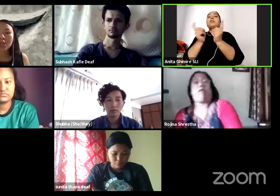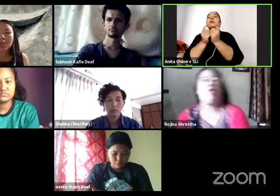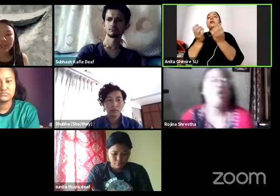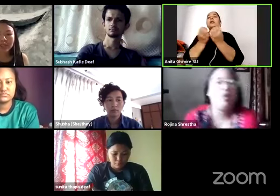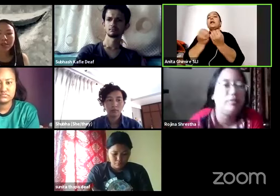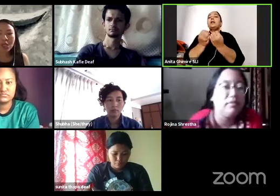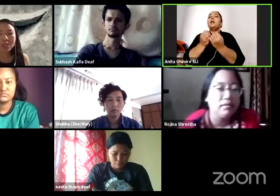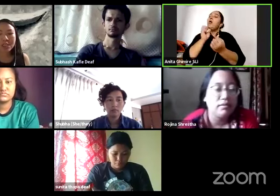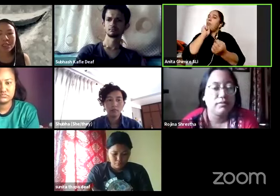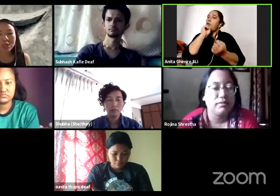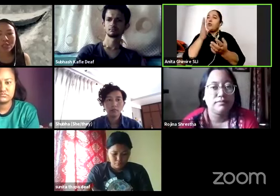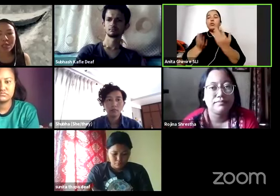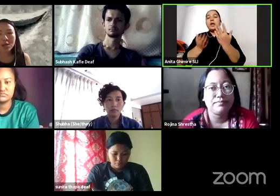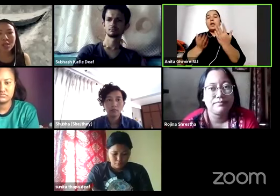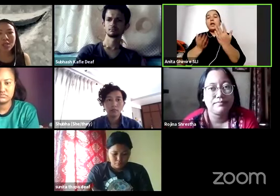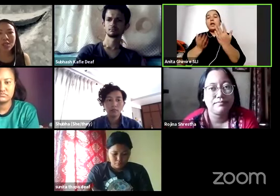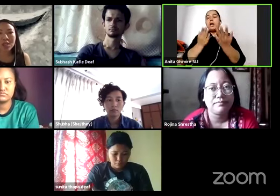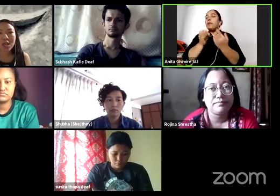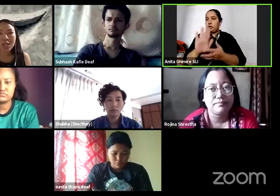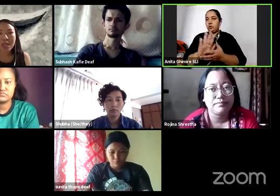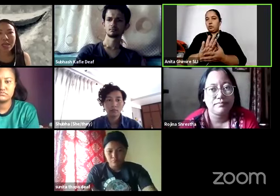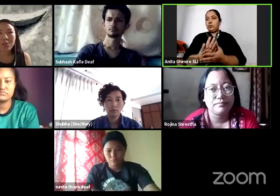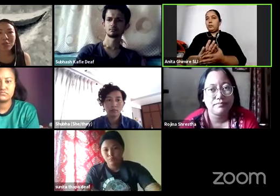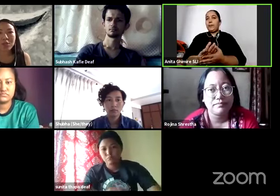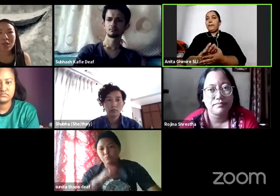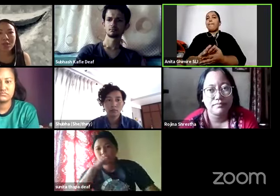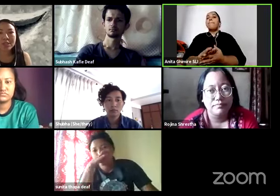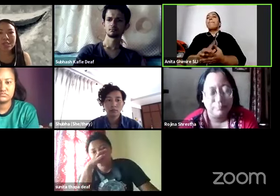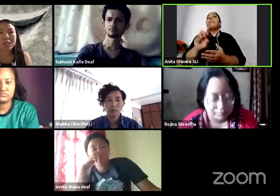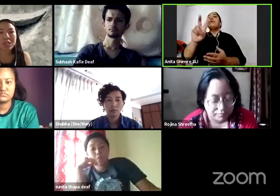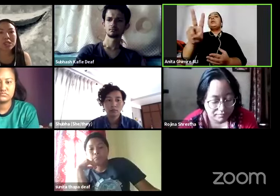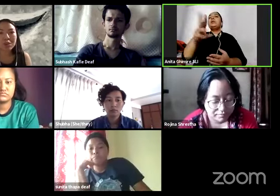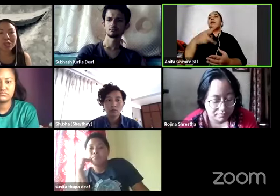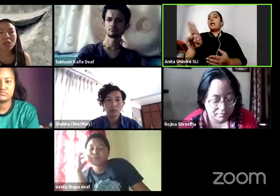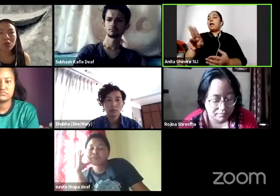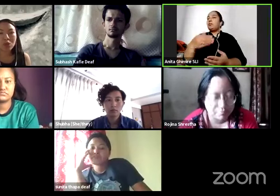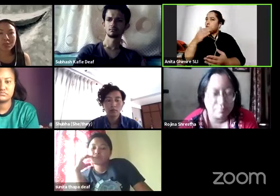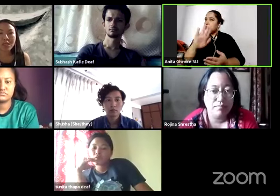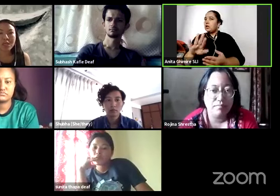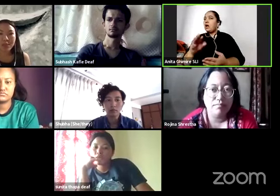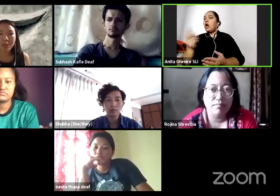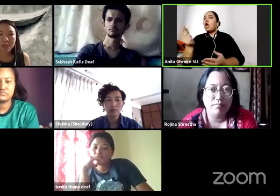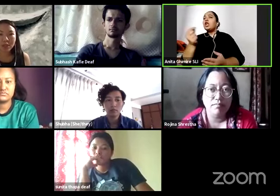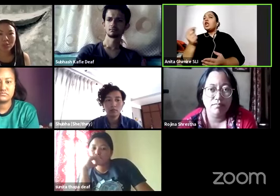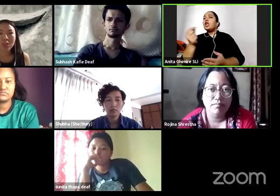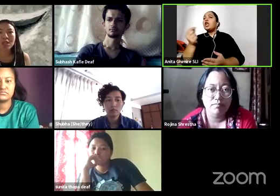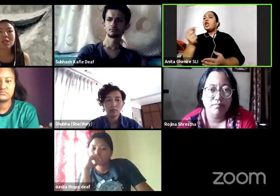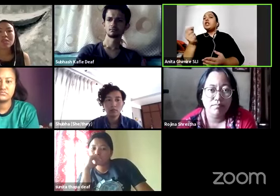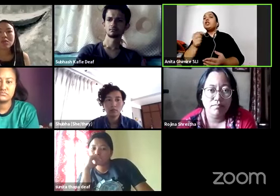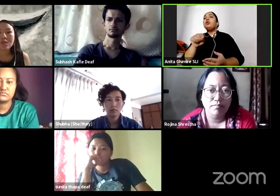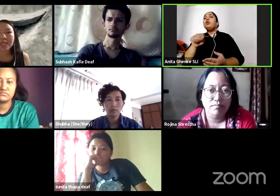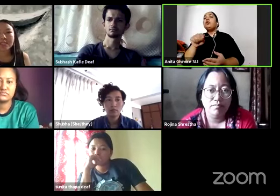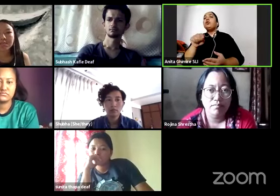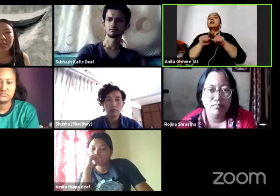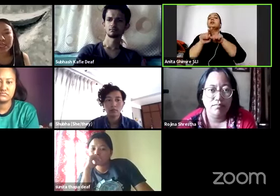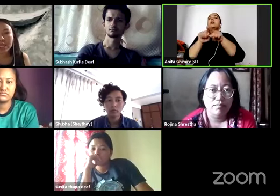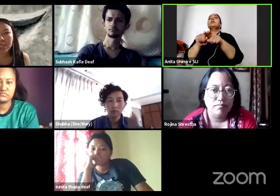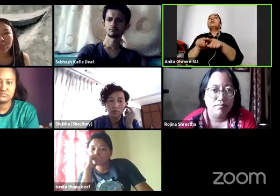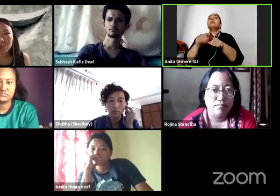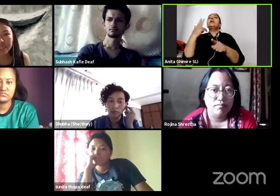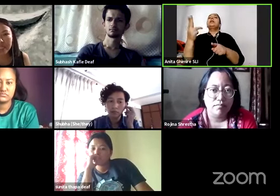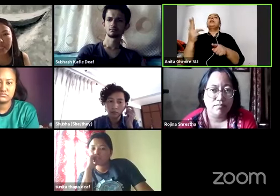र हामीसँग चाहिँ अझै एक दुईजना हुनुहुन्छ जसले चाहिँ अलिकति हाम्रो यही विषयसँग सम्बन्धित अरू विषयहरूलाई पनि उठान गर्नुहुन्छ, त्यसको लागि चाहिँ